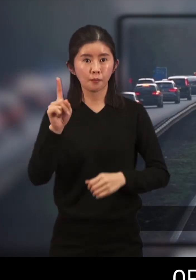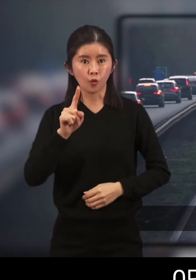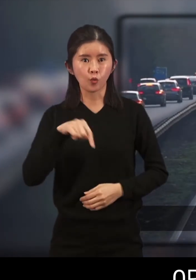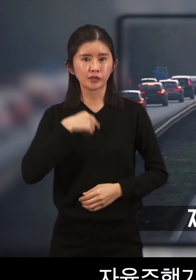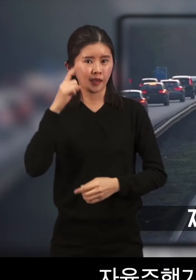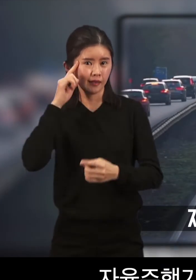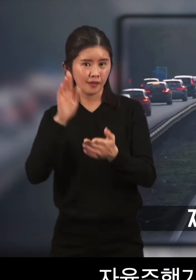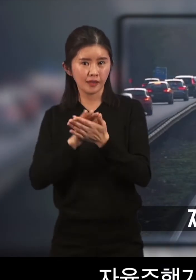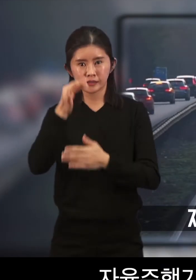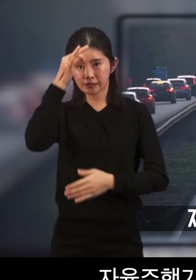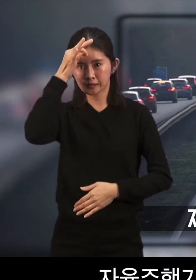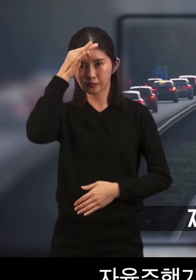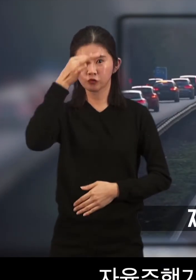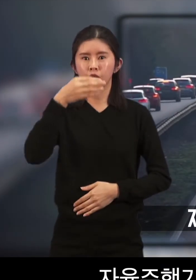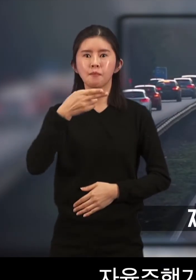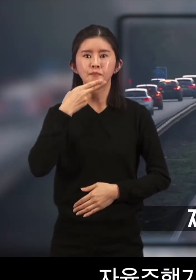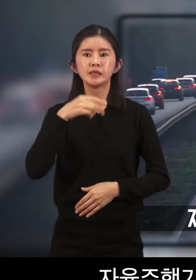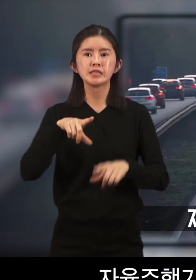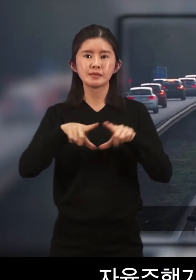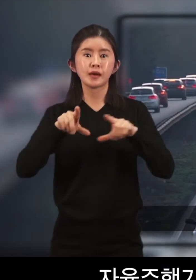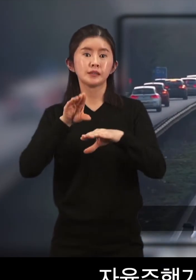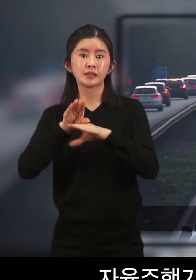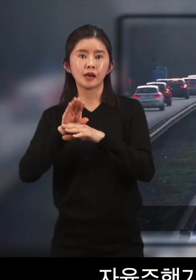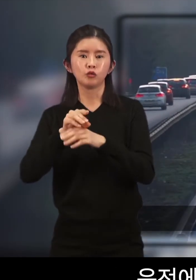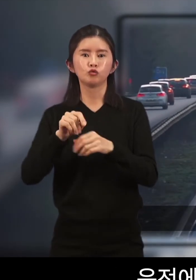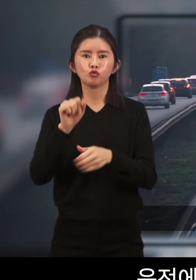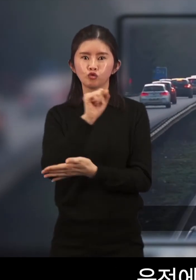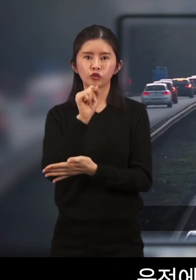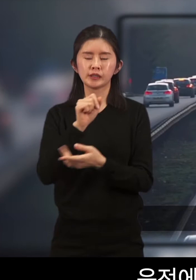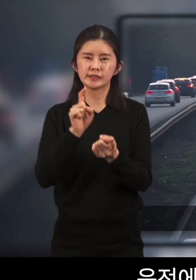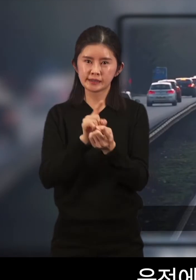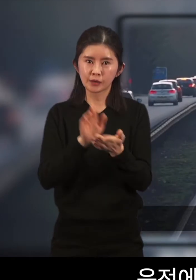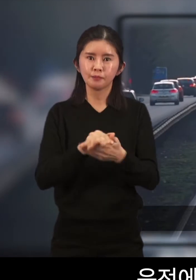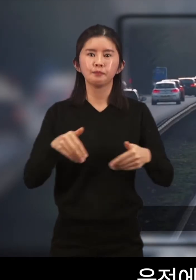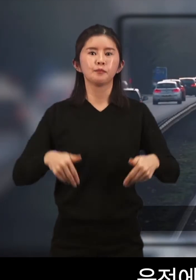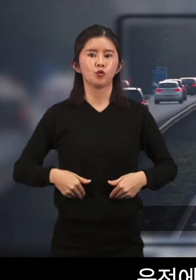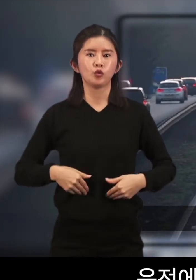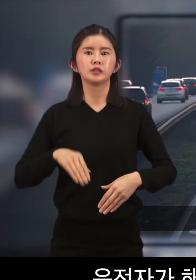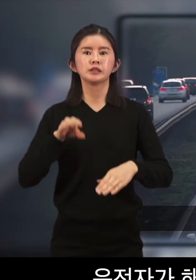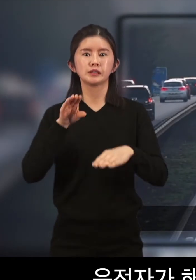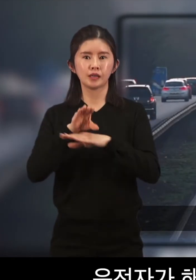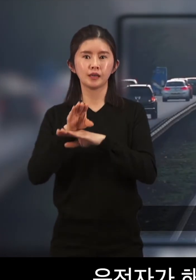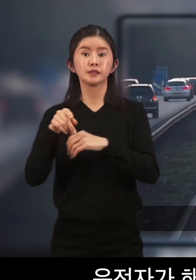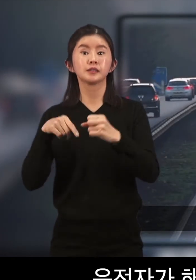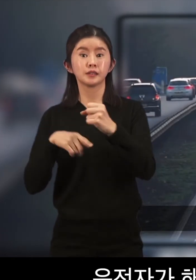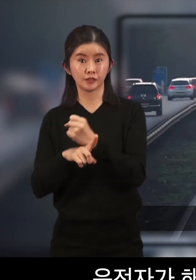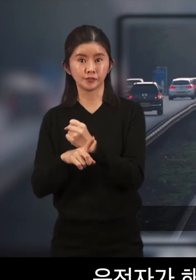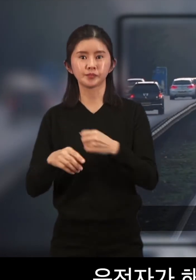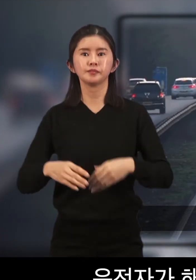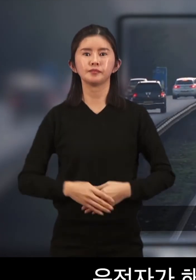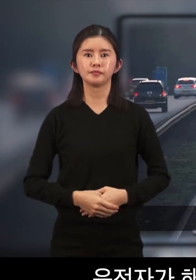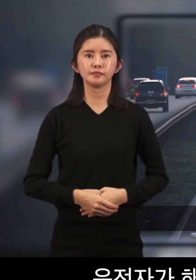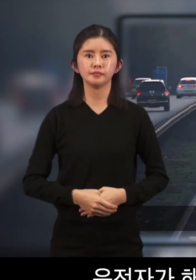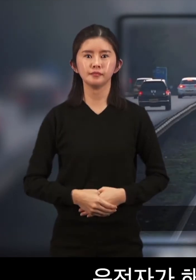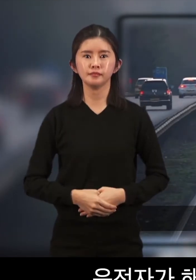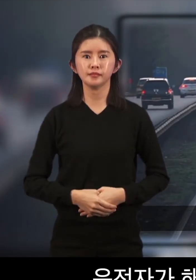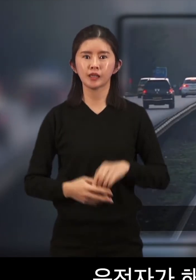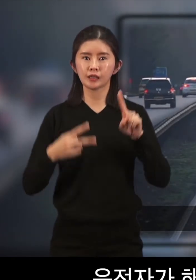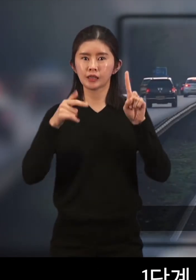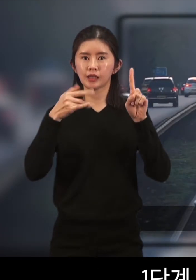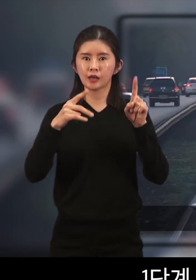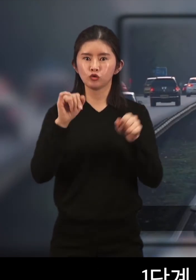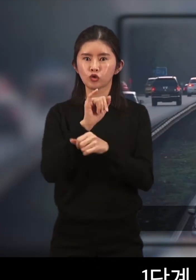P자동화는 자율주행 기능이 없는 일반 차량으로 운전에 필요한 모든 조작을 운전자가 해야 하는 차량을 말합니다.